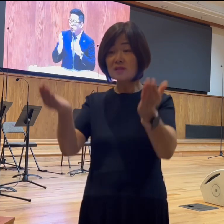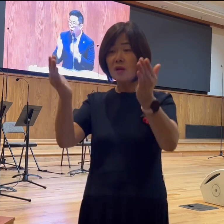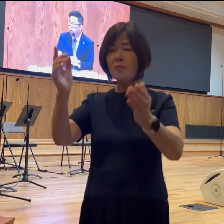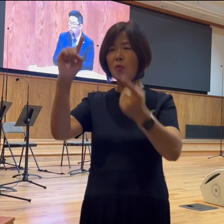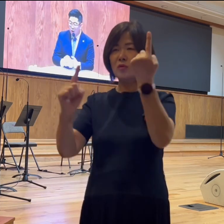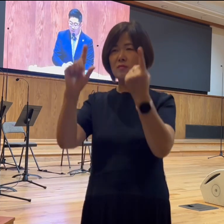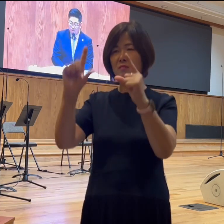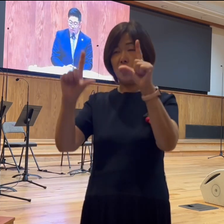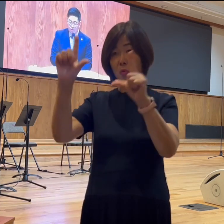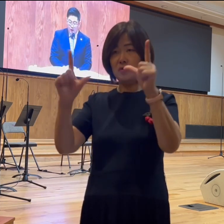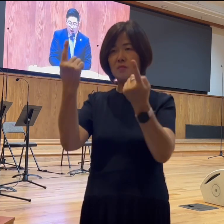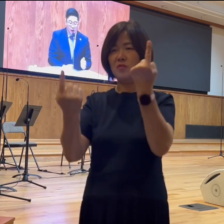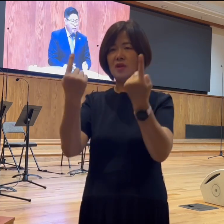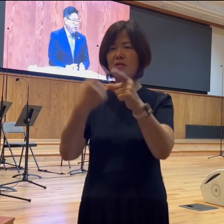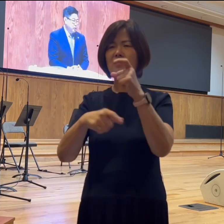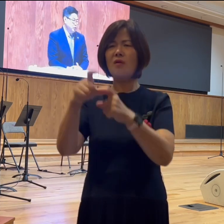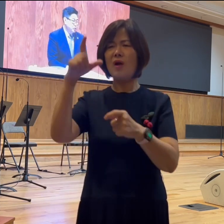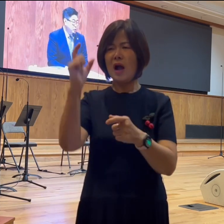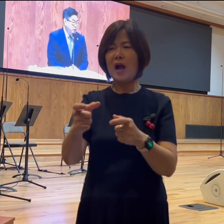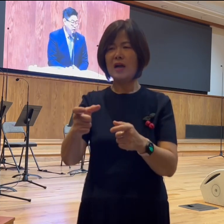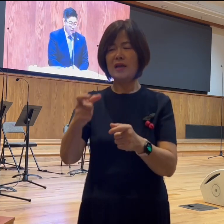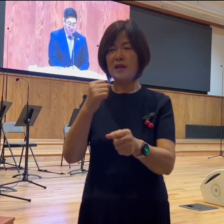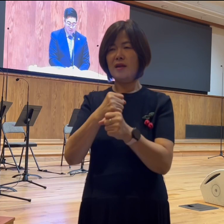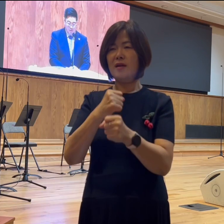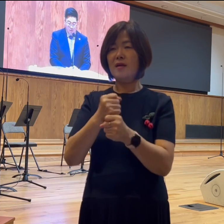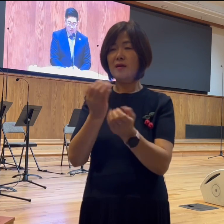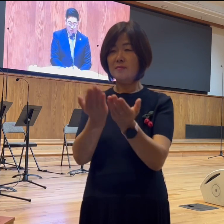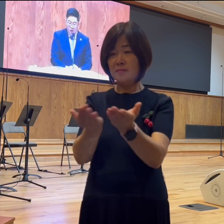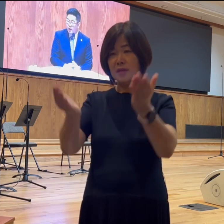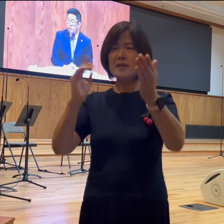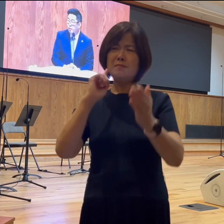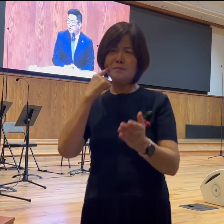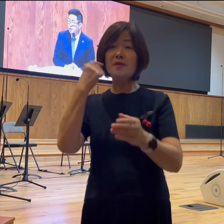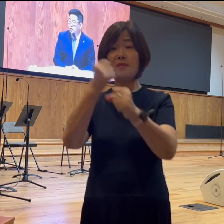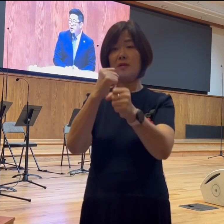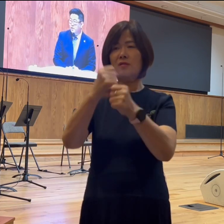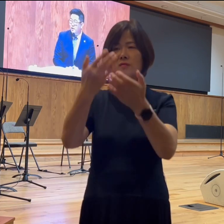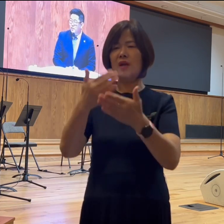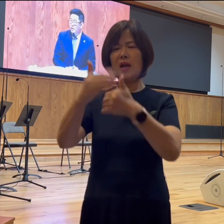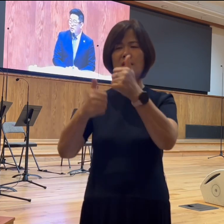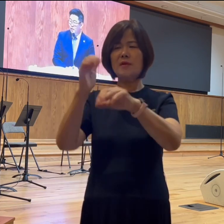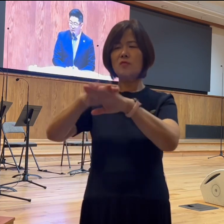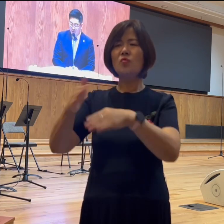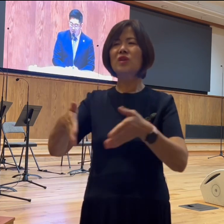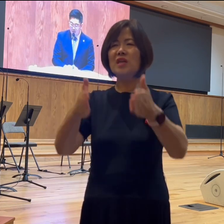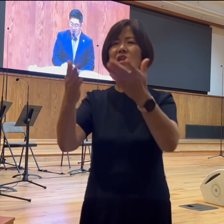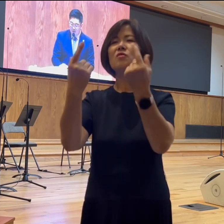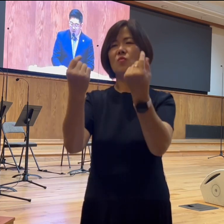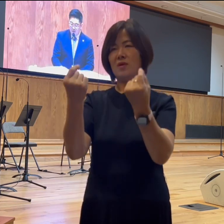모습보다도 더욱 강하게 만들어주는 손길. 여러분, 하나님 아버지의 손길 같지 않으십니까?